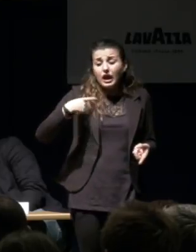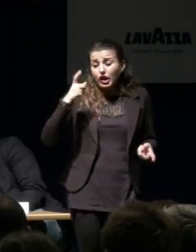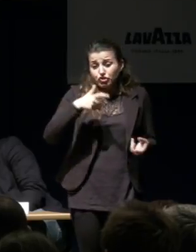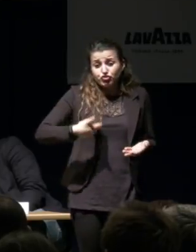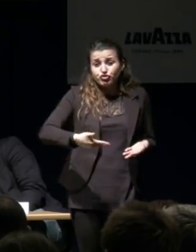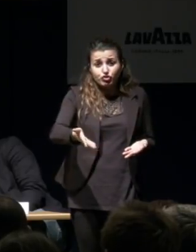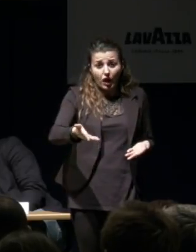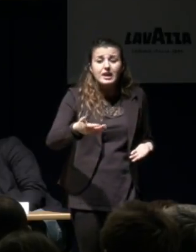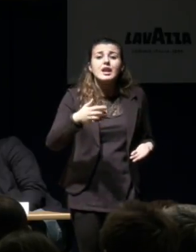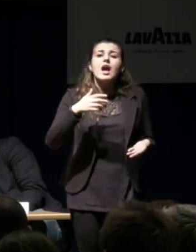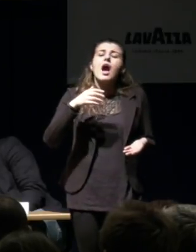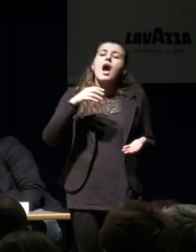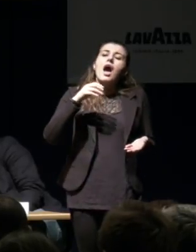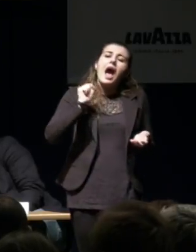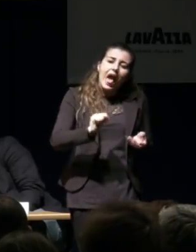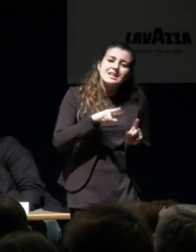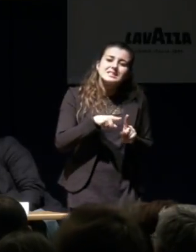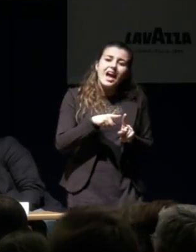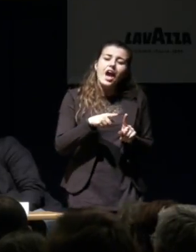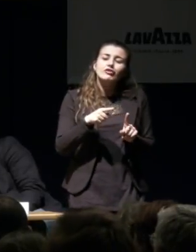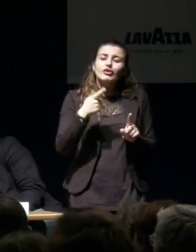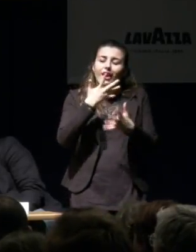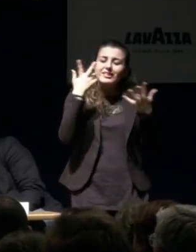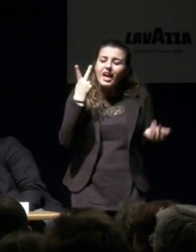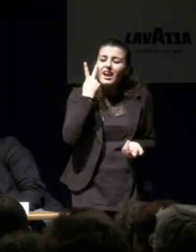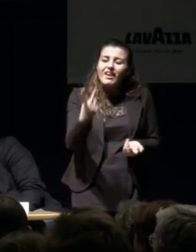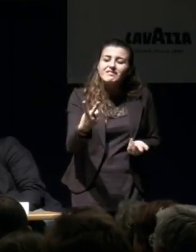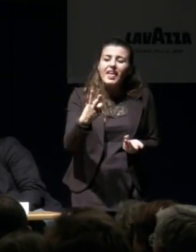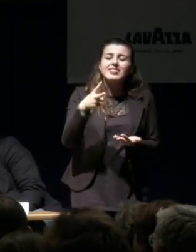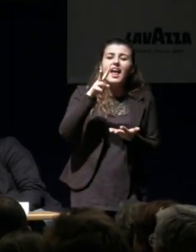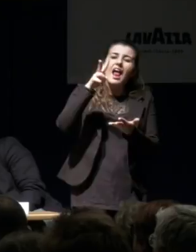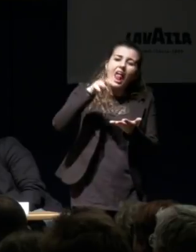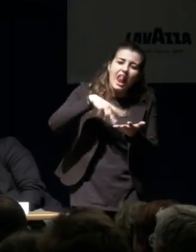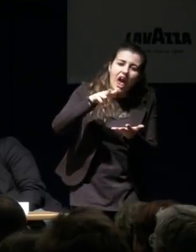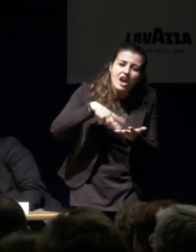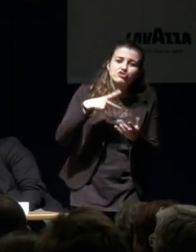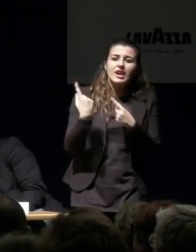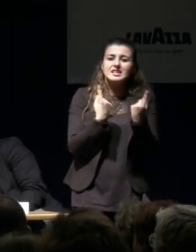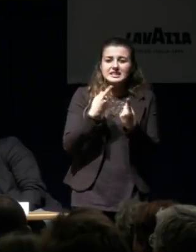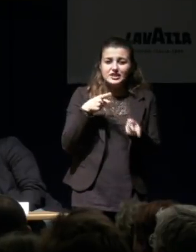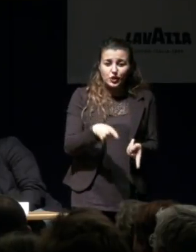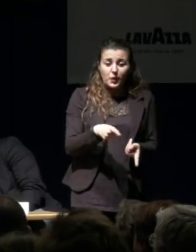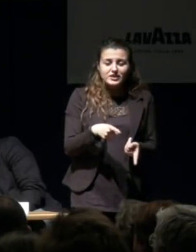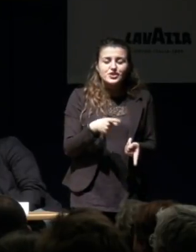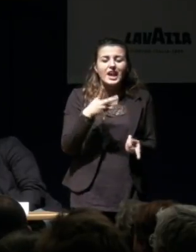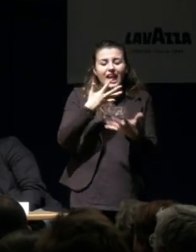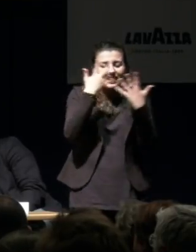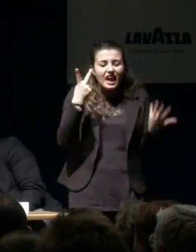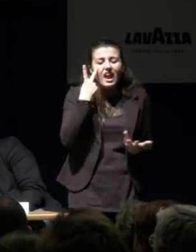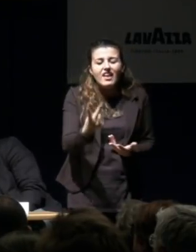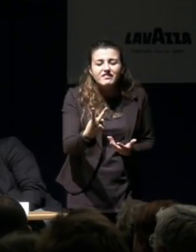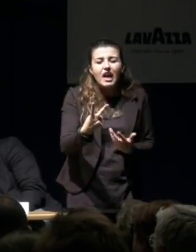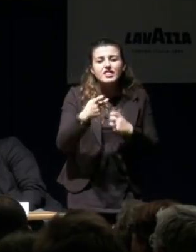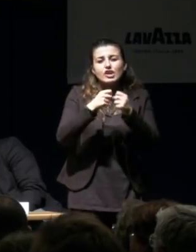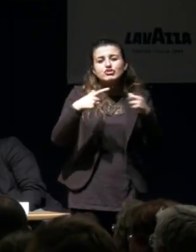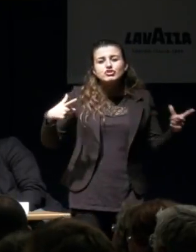e alessandro riesce a leggere questo processo che sta attraversando la città e